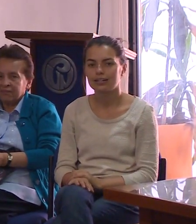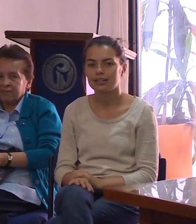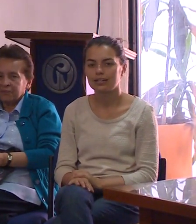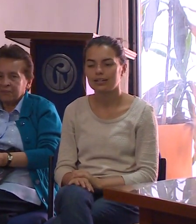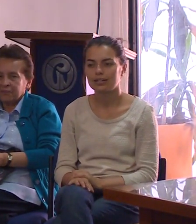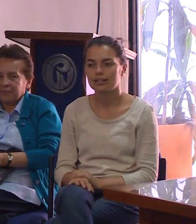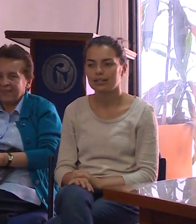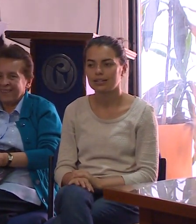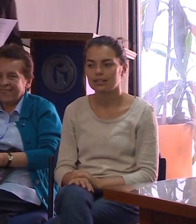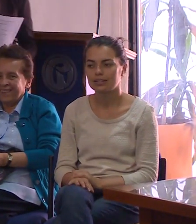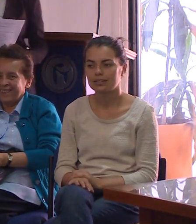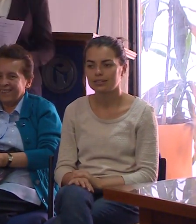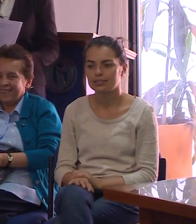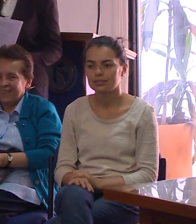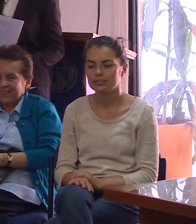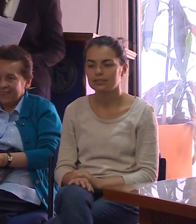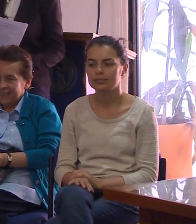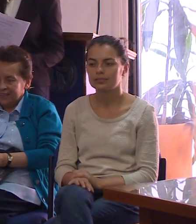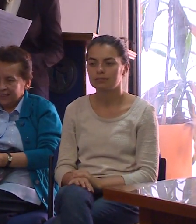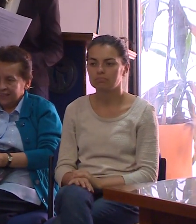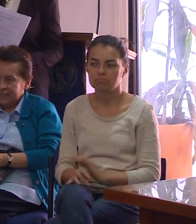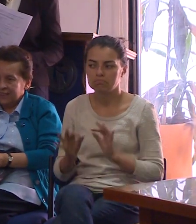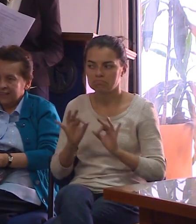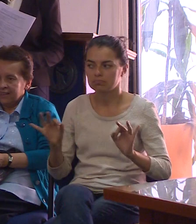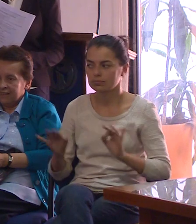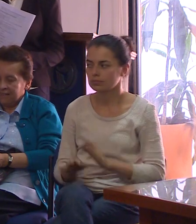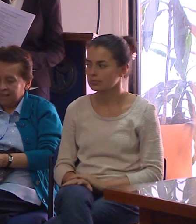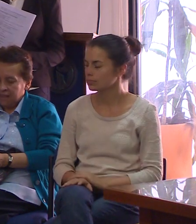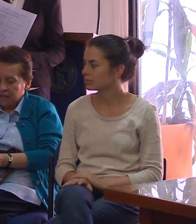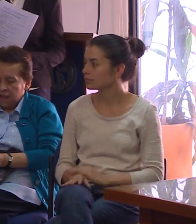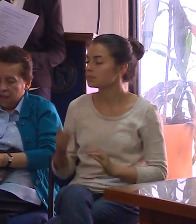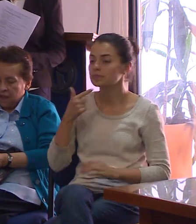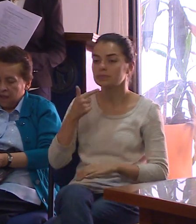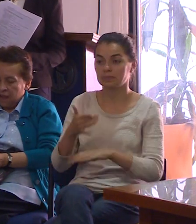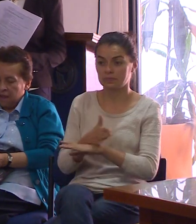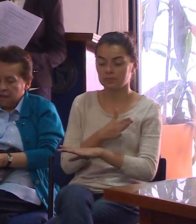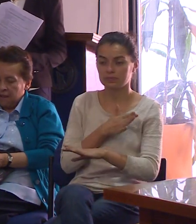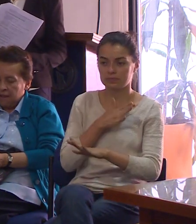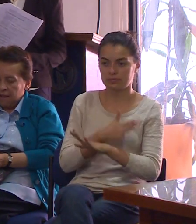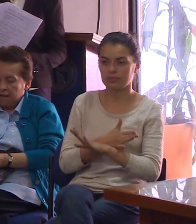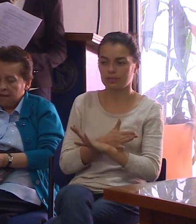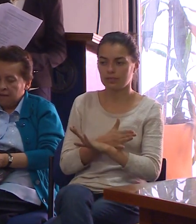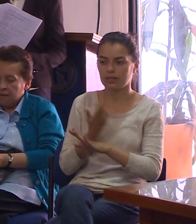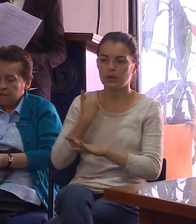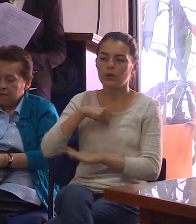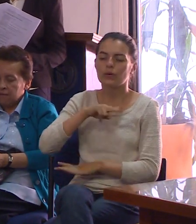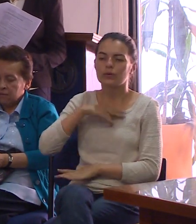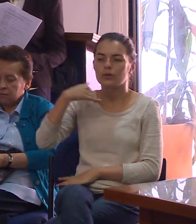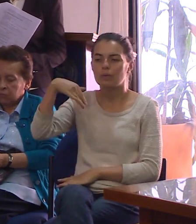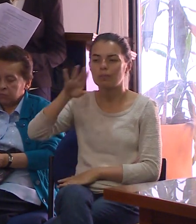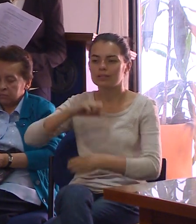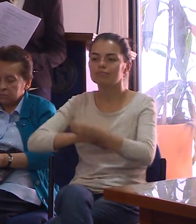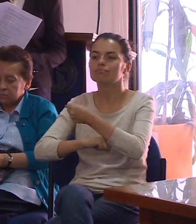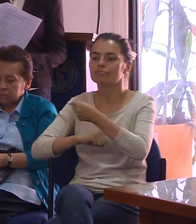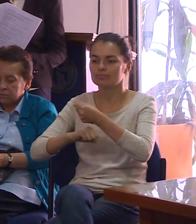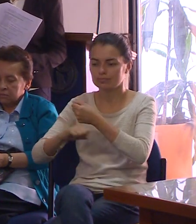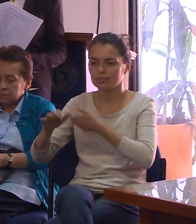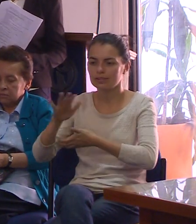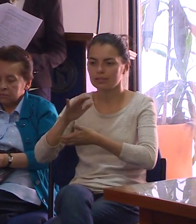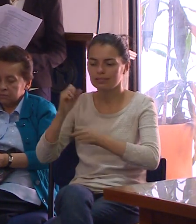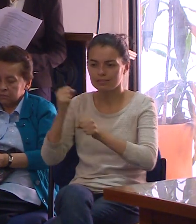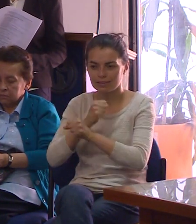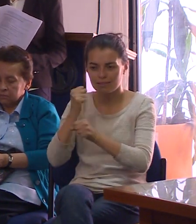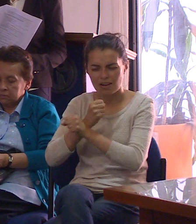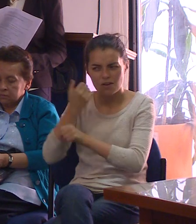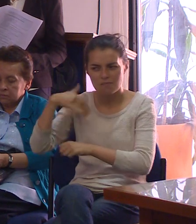bien, entonces nosotros, como lo decíamos anteriormente, pues sí, hemos basado desde esa mirada